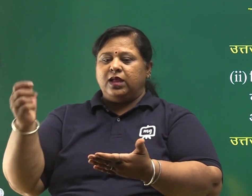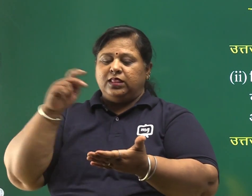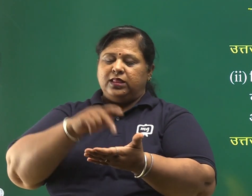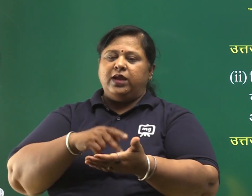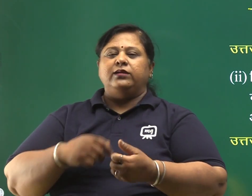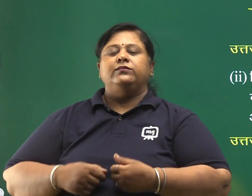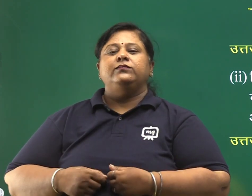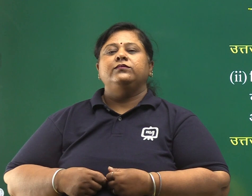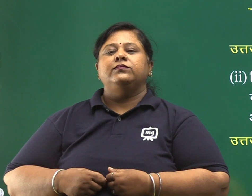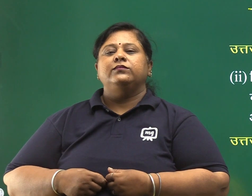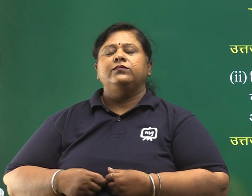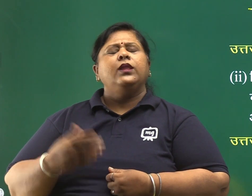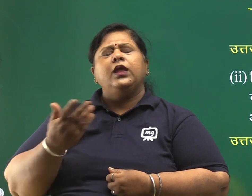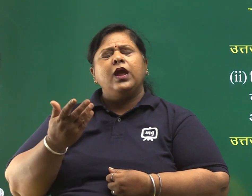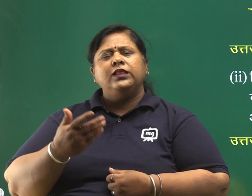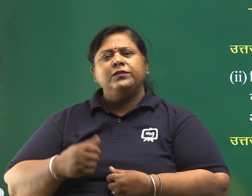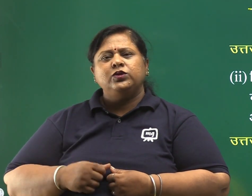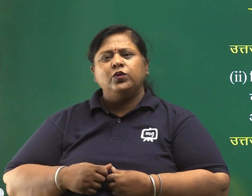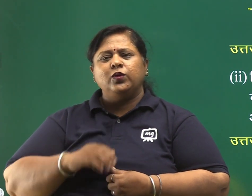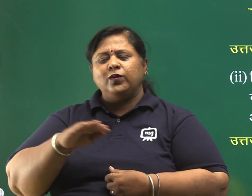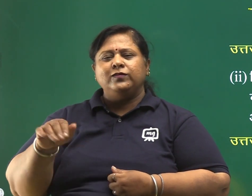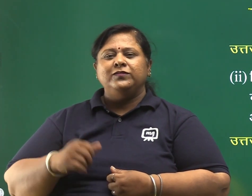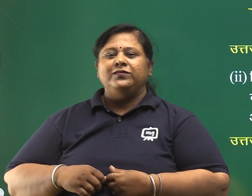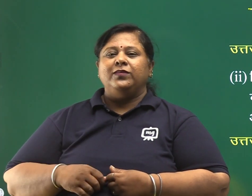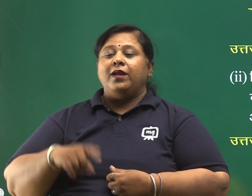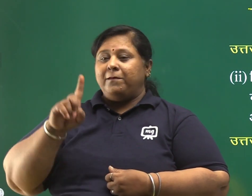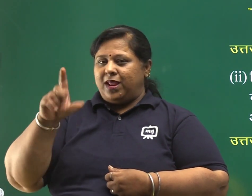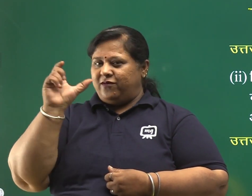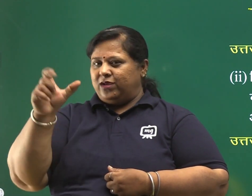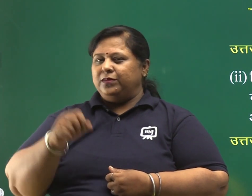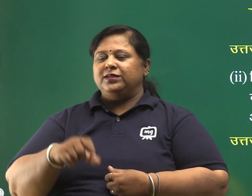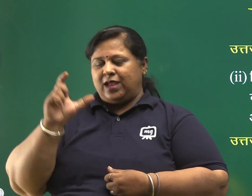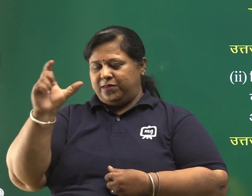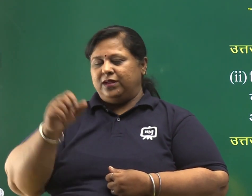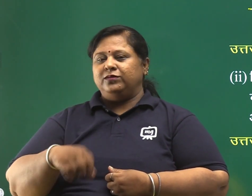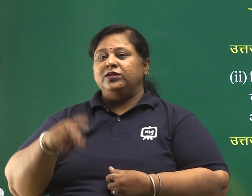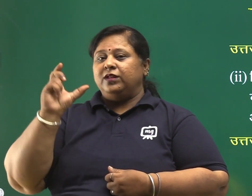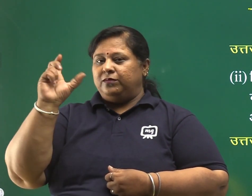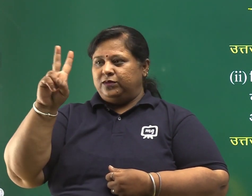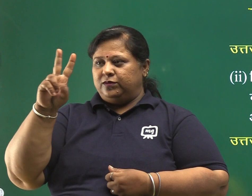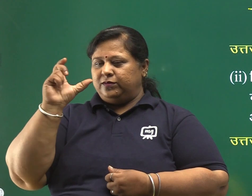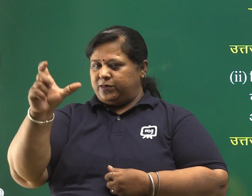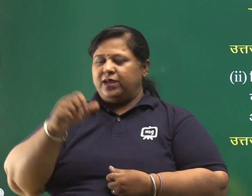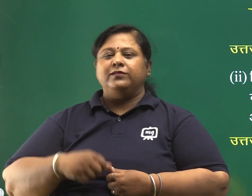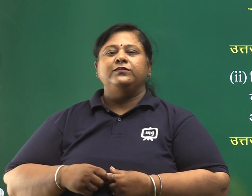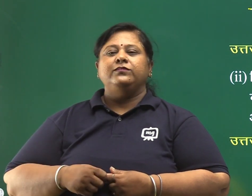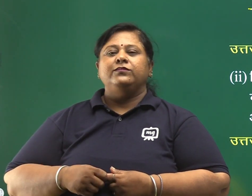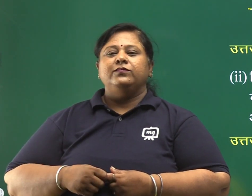थे। क्या थे बच्चों? पहला विकल्प सहपाठी और दूसरा विकल्प